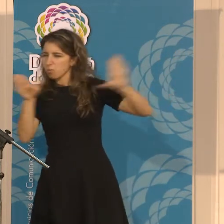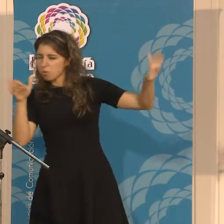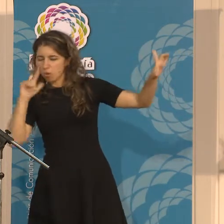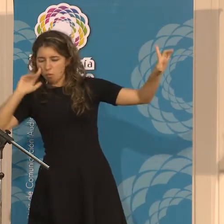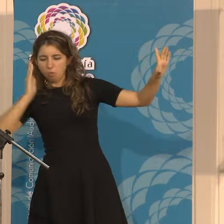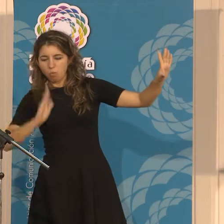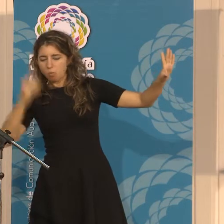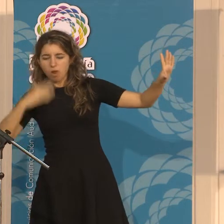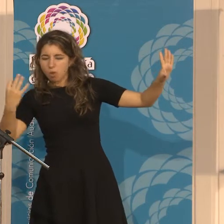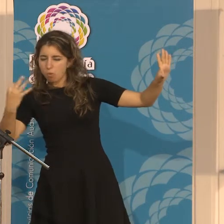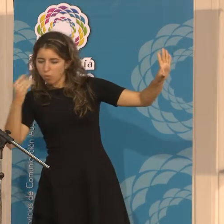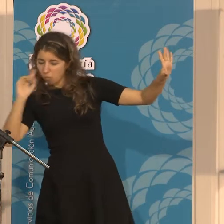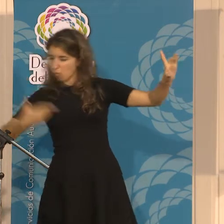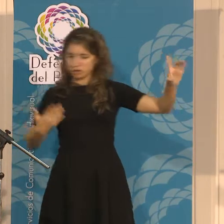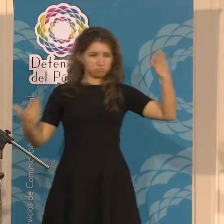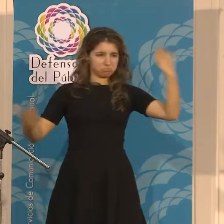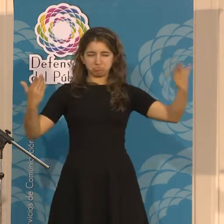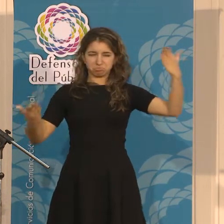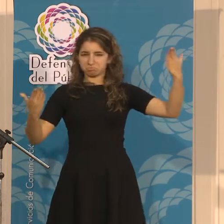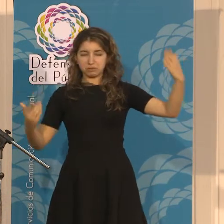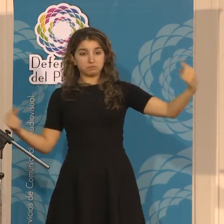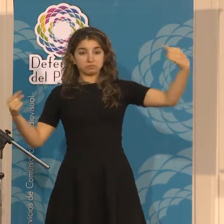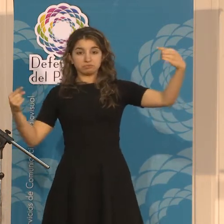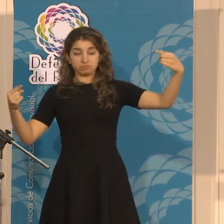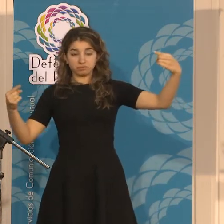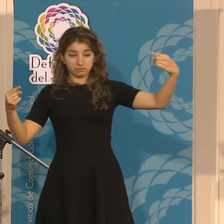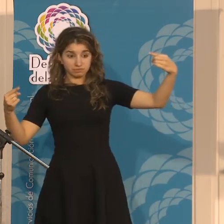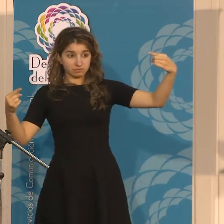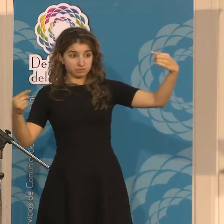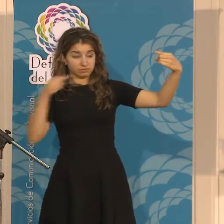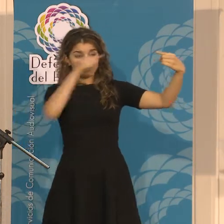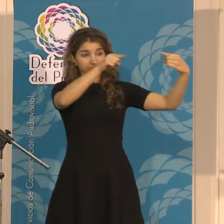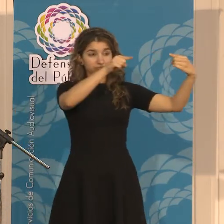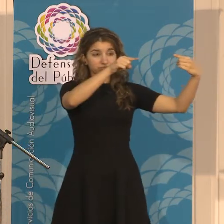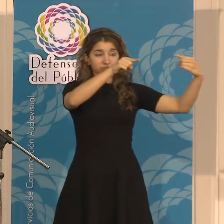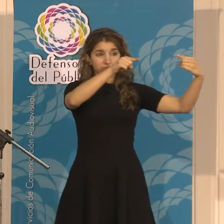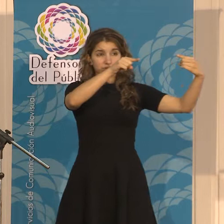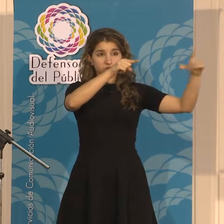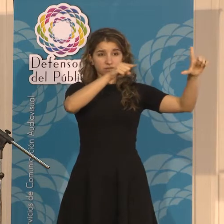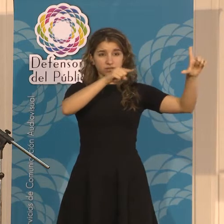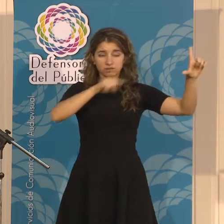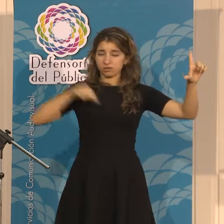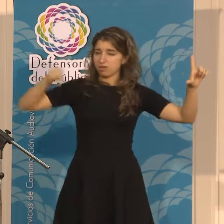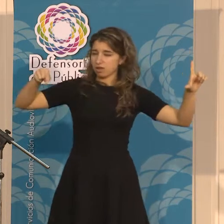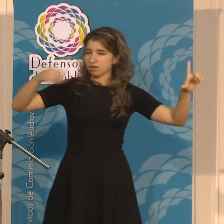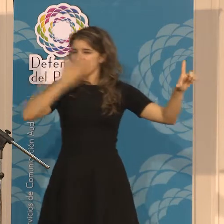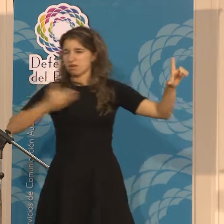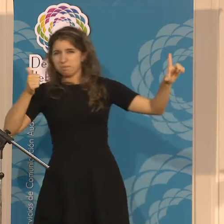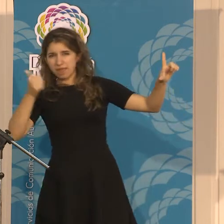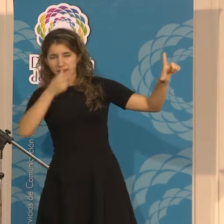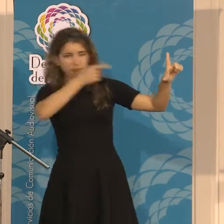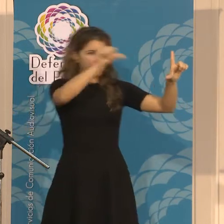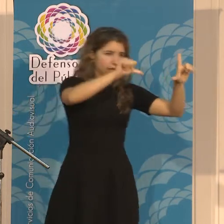la respuesta obvia será que los medios privados lograrán acaparar las audiencias que se cansan del relato exitista y aquí